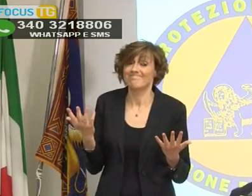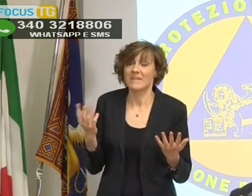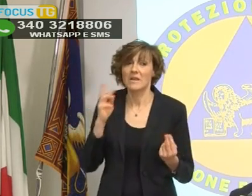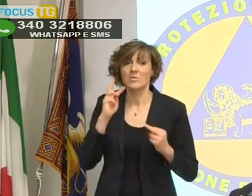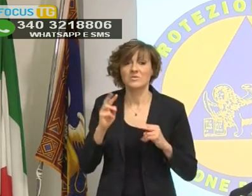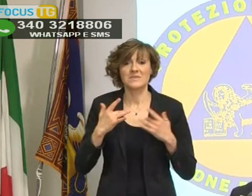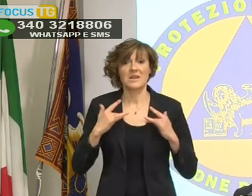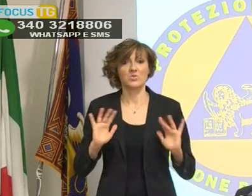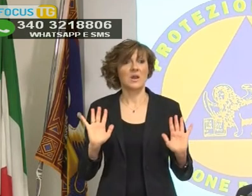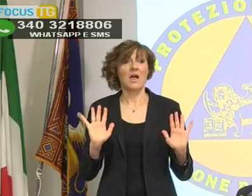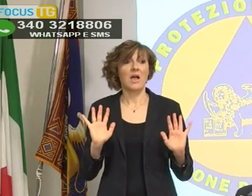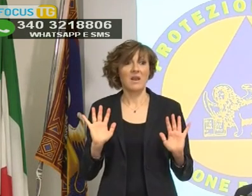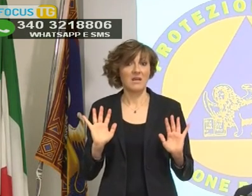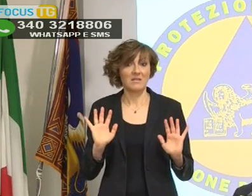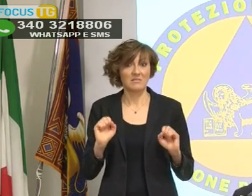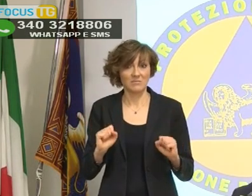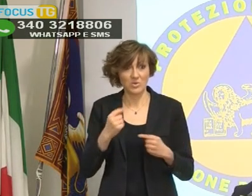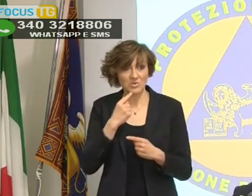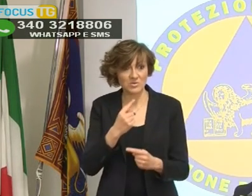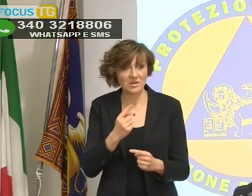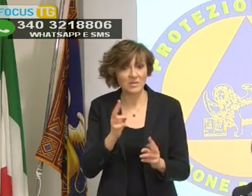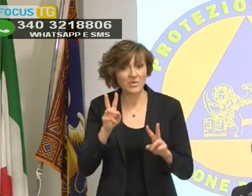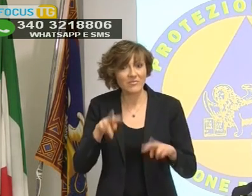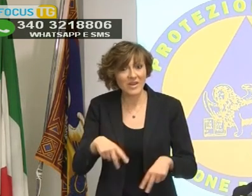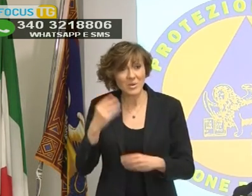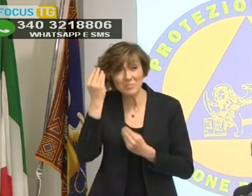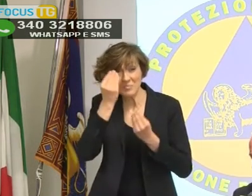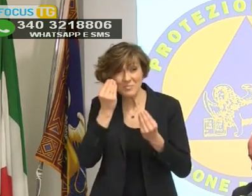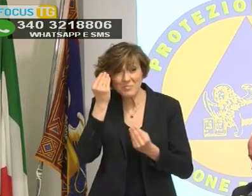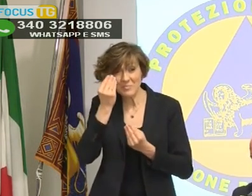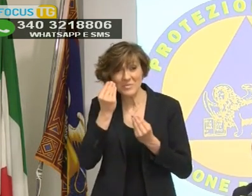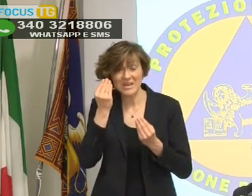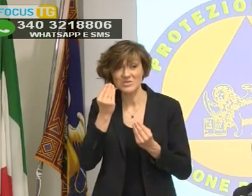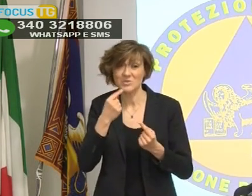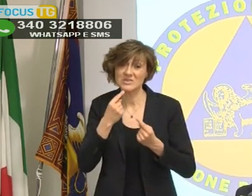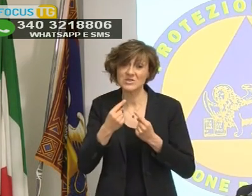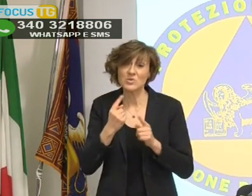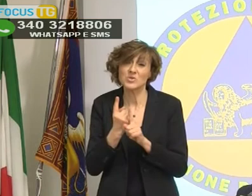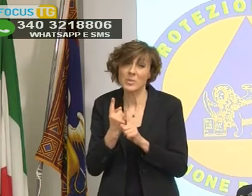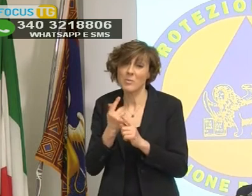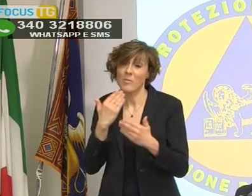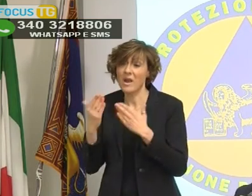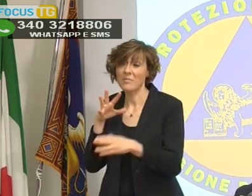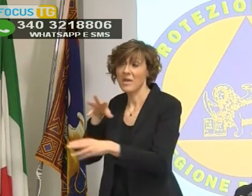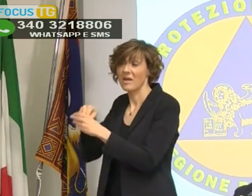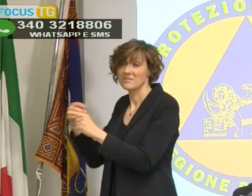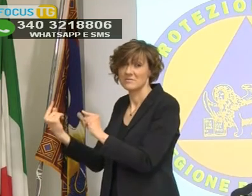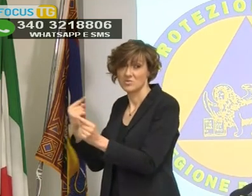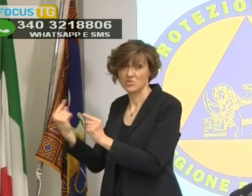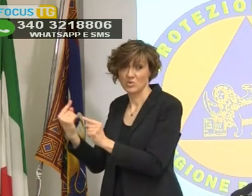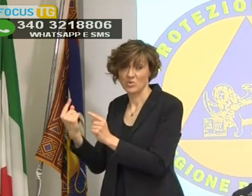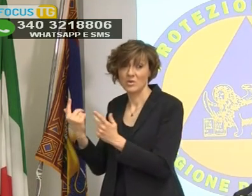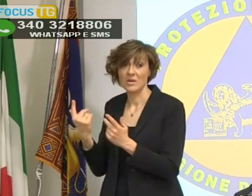asettica, se volete anche laica, però penso che sia fondamentale che tutti questi discorsi vengano chiariti in Parlamento. Per quanto